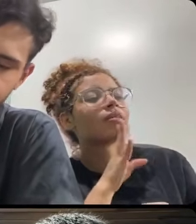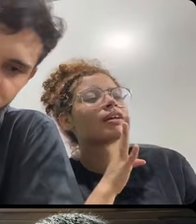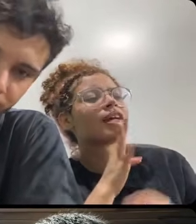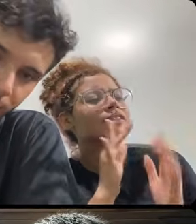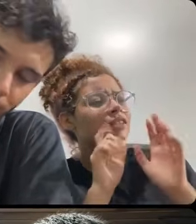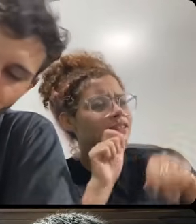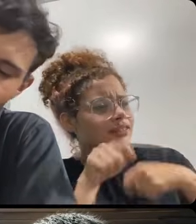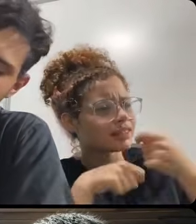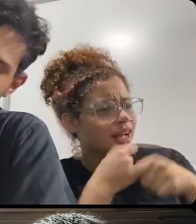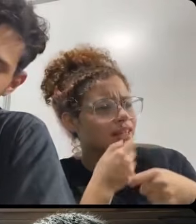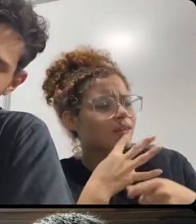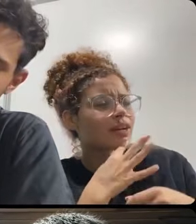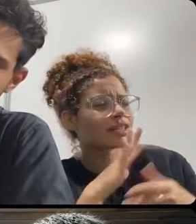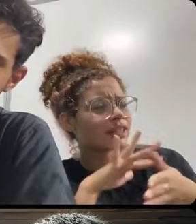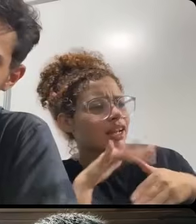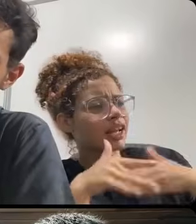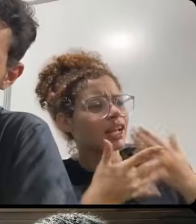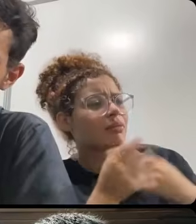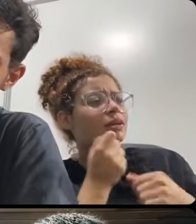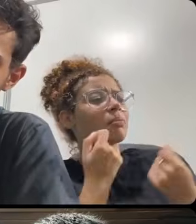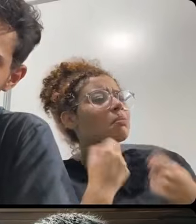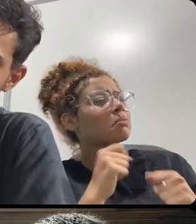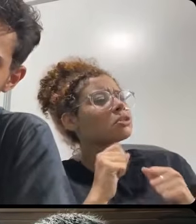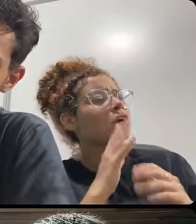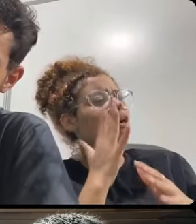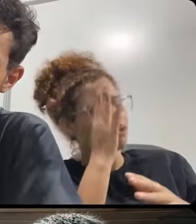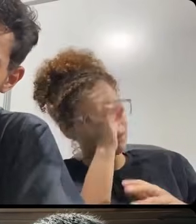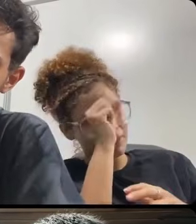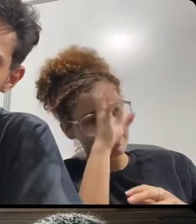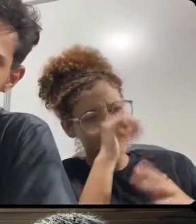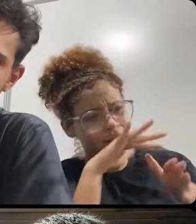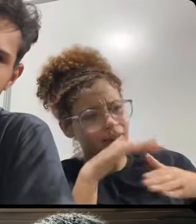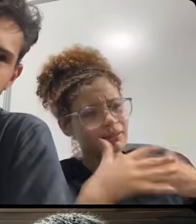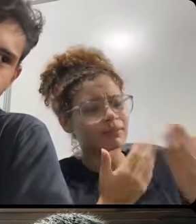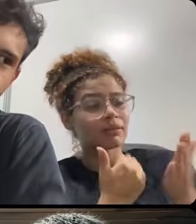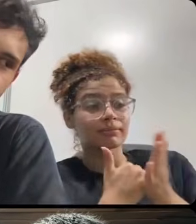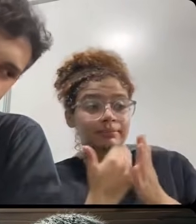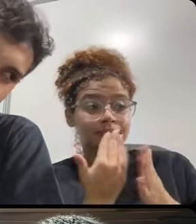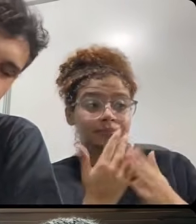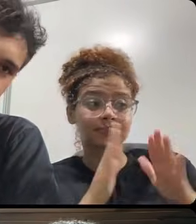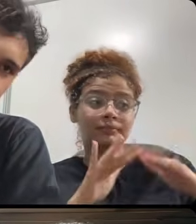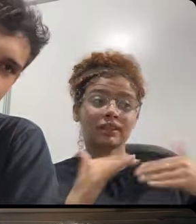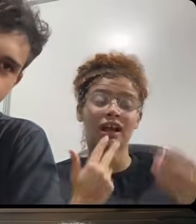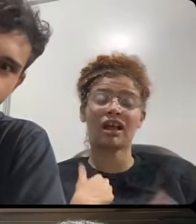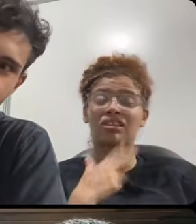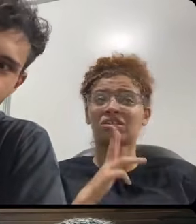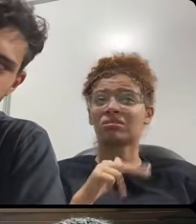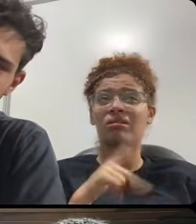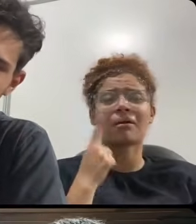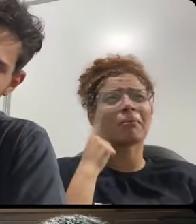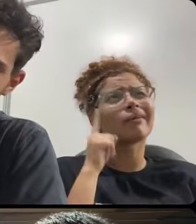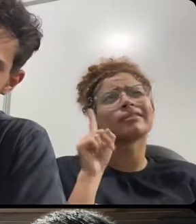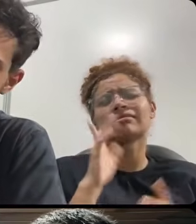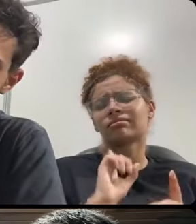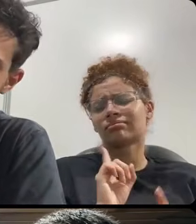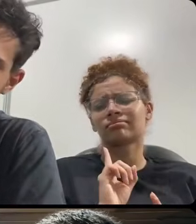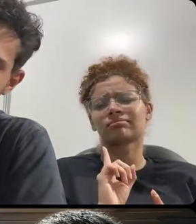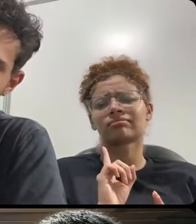mais, de começar a aprender e tudo mais. Eu falei, olha, eu nunca tinha me interessado nisso, né,